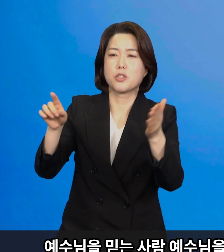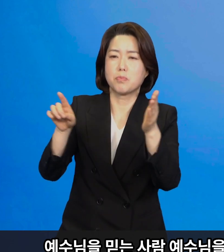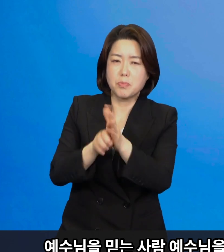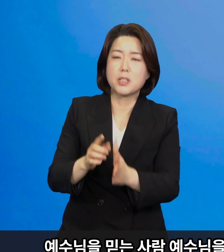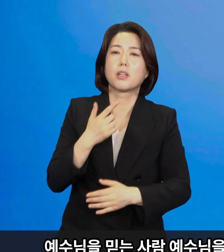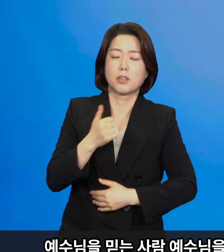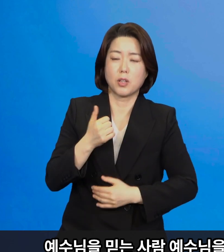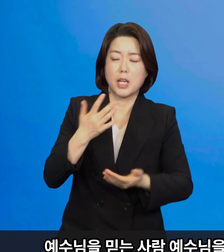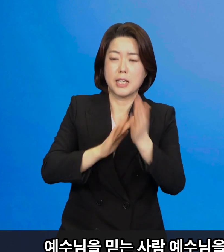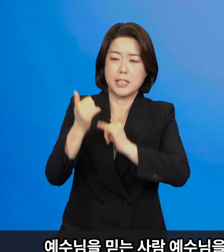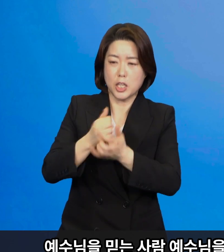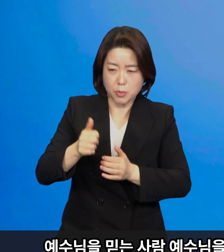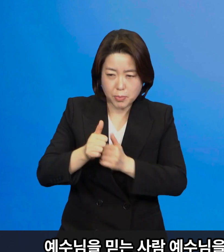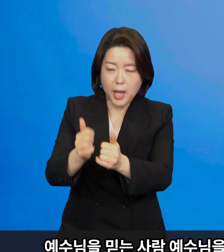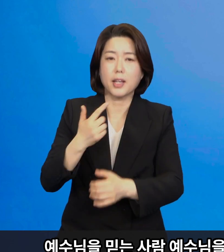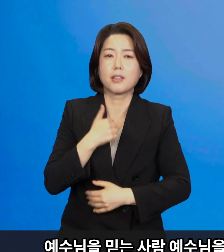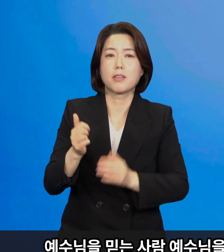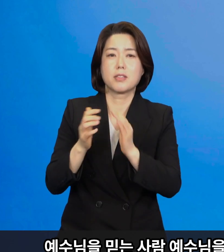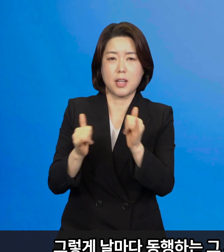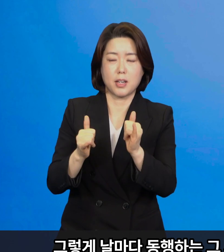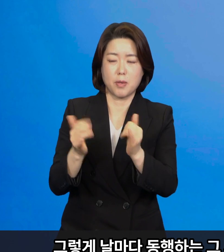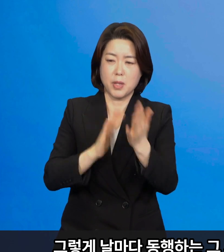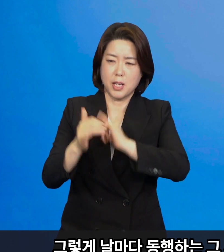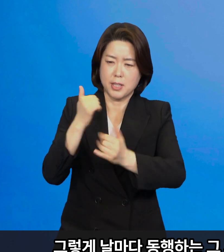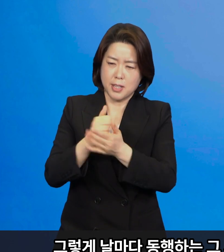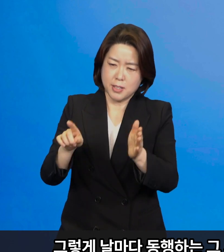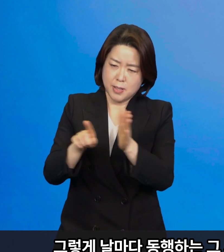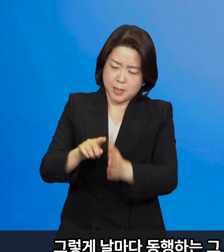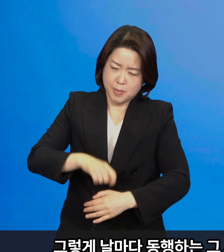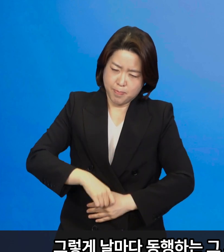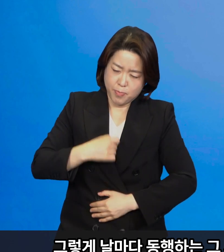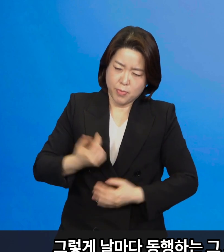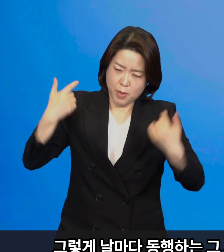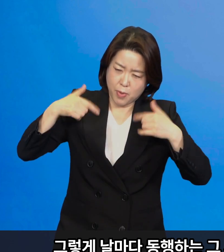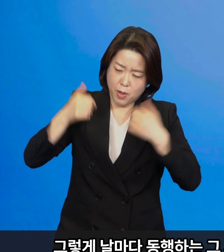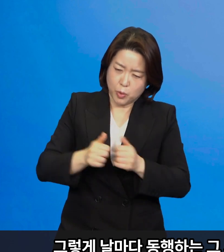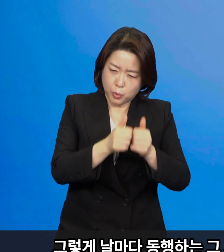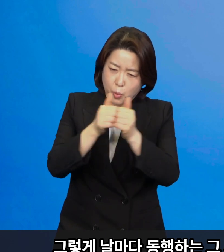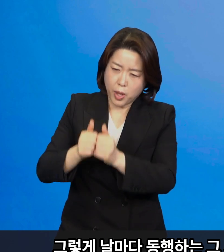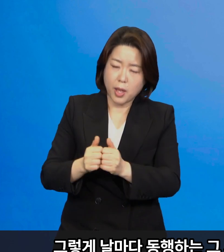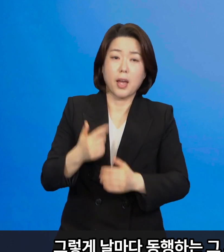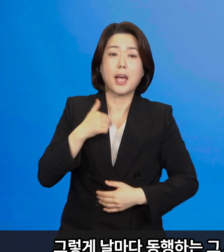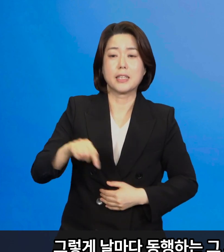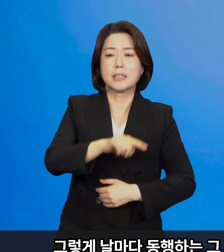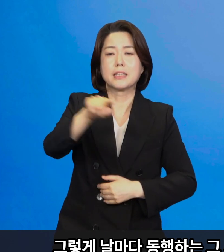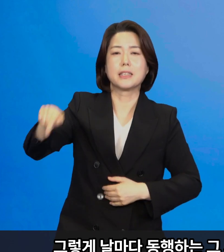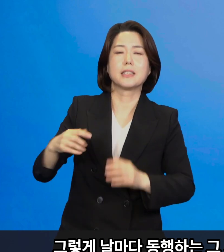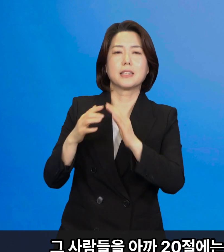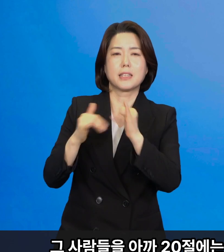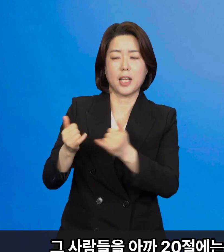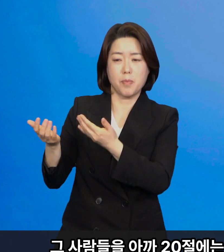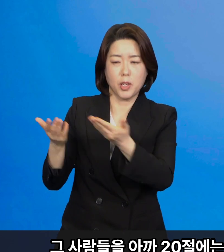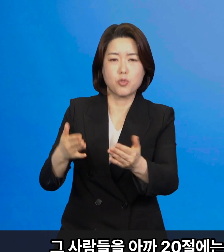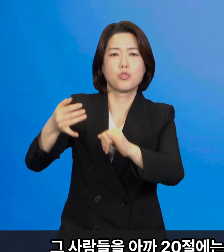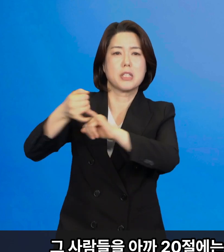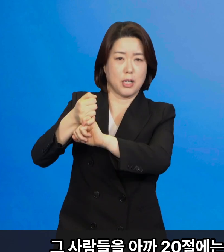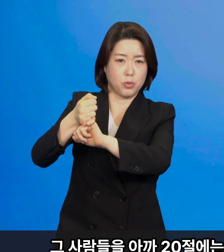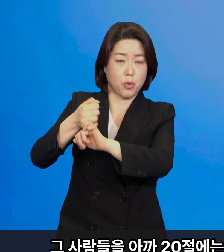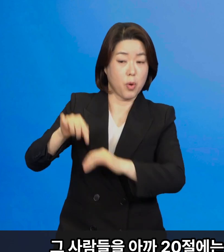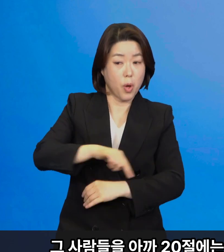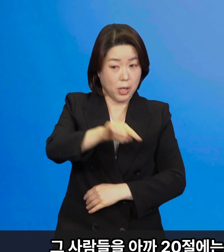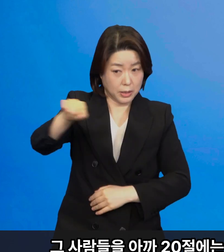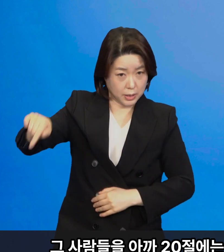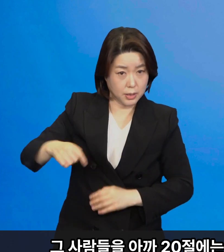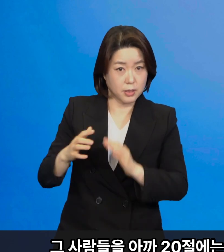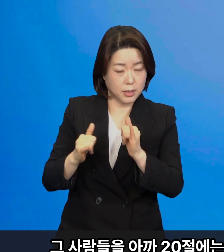예수님을 따르는 사람, 예수님을 신실하게 그렇게 날마다 동행하는 그 사람들에게 주어진 약속입니다. 그 사람들을